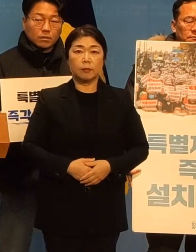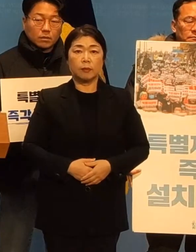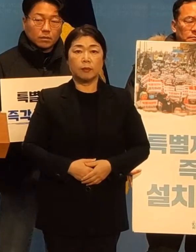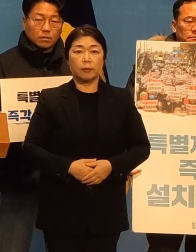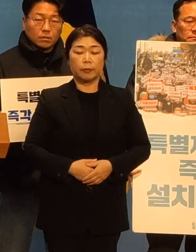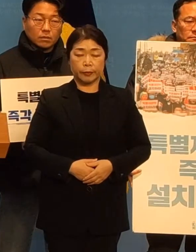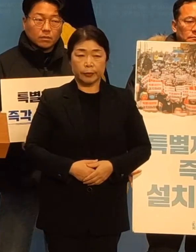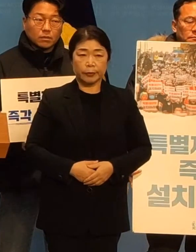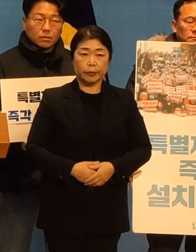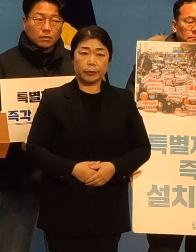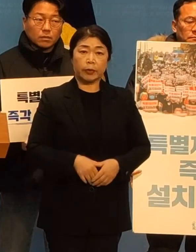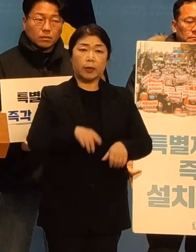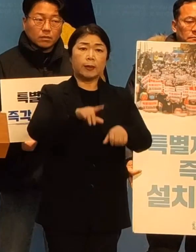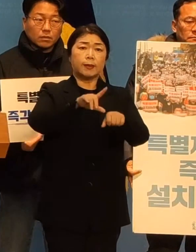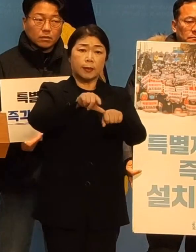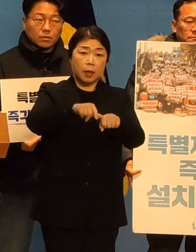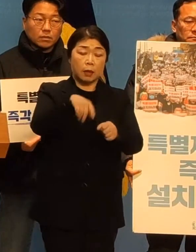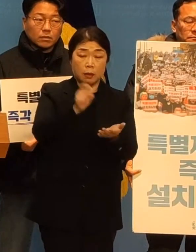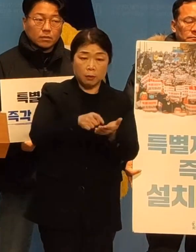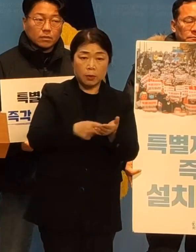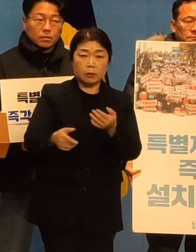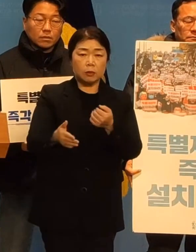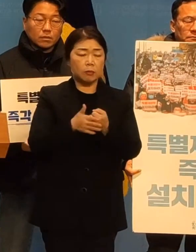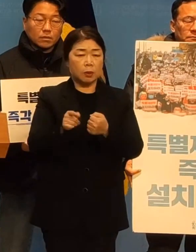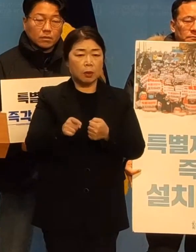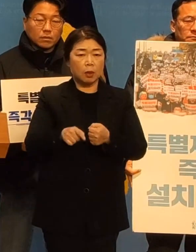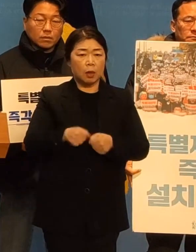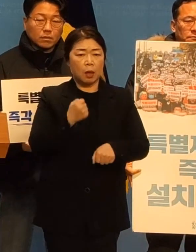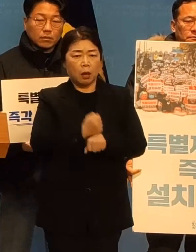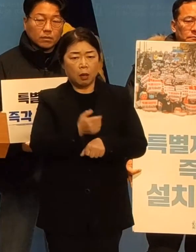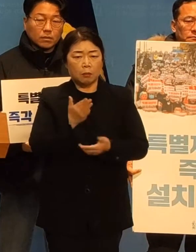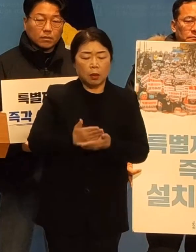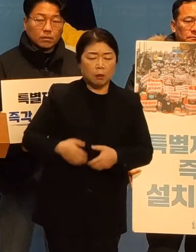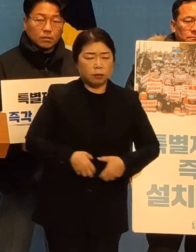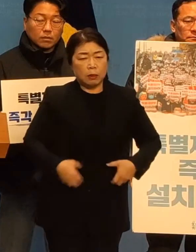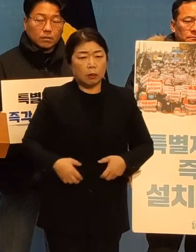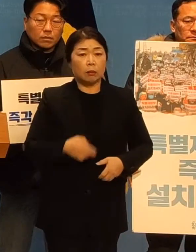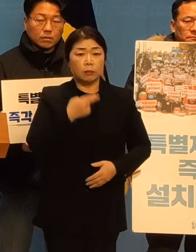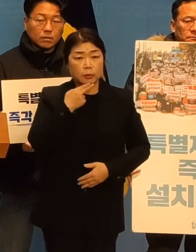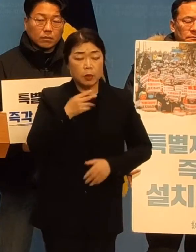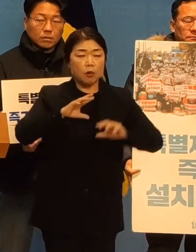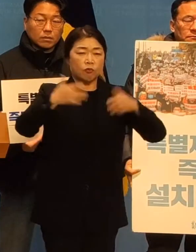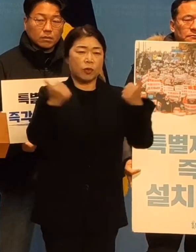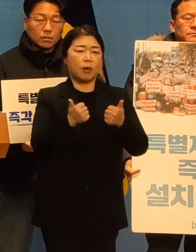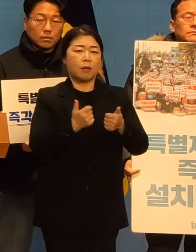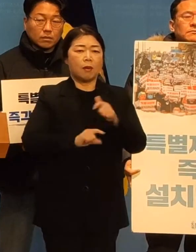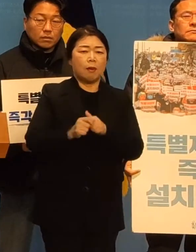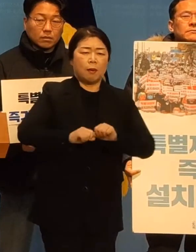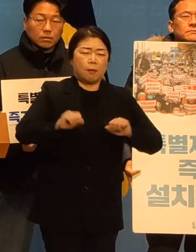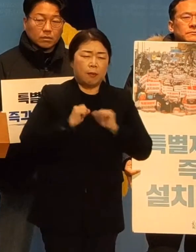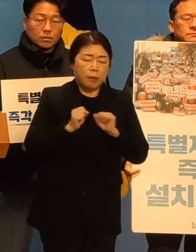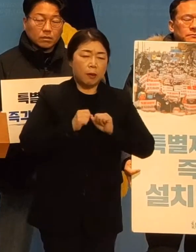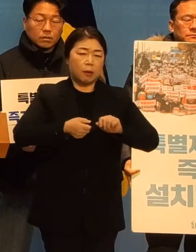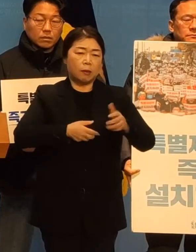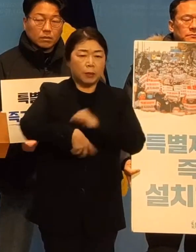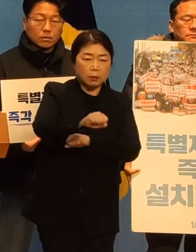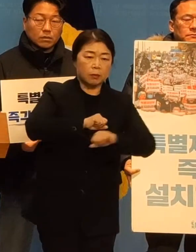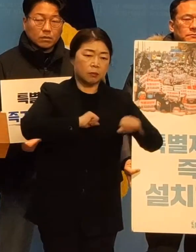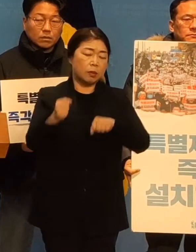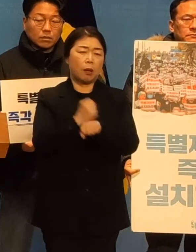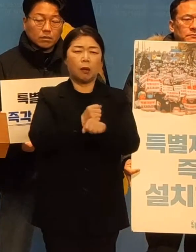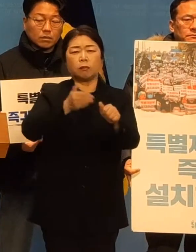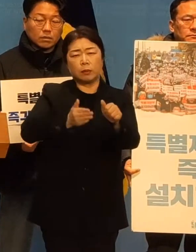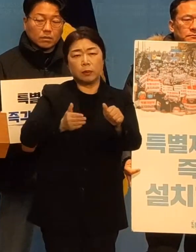다만 시간이 급해서 이러저러 발목 안 잡고 국회가 좀 더 속도를 내기를 바라기 때문에